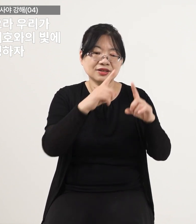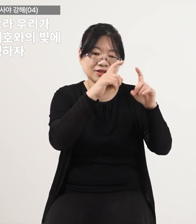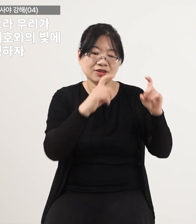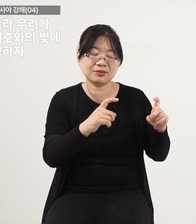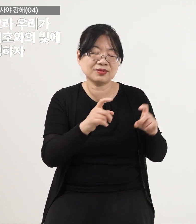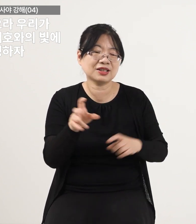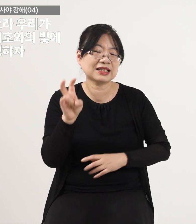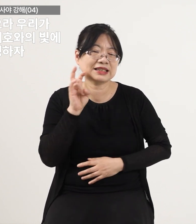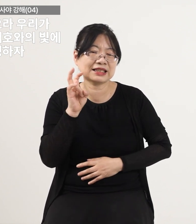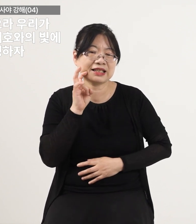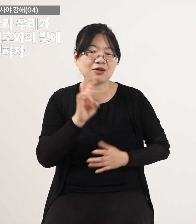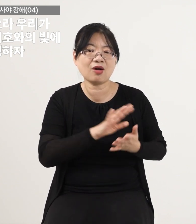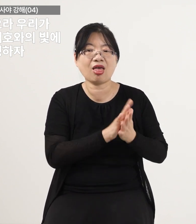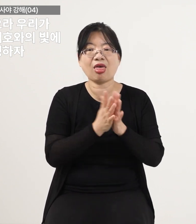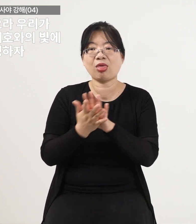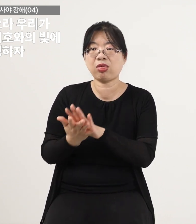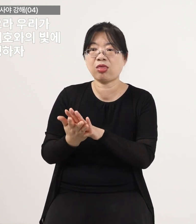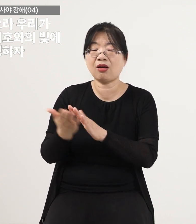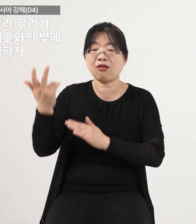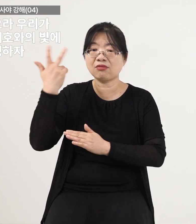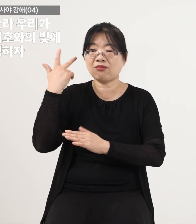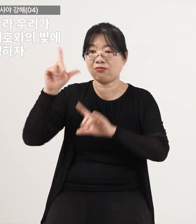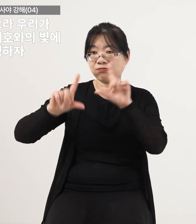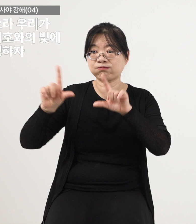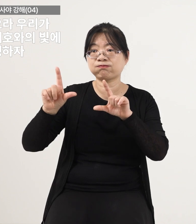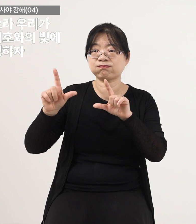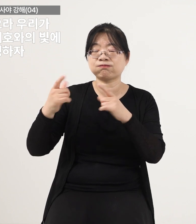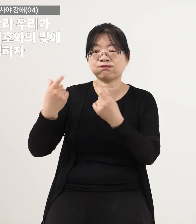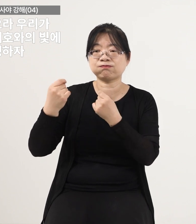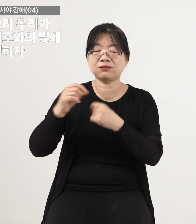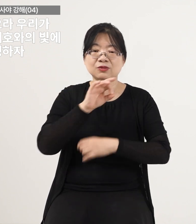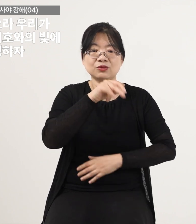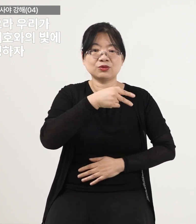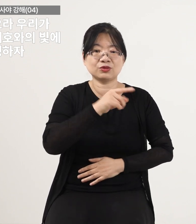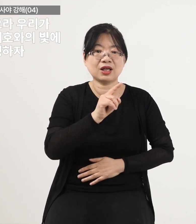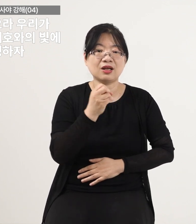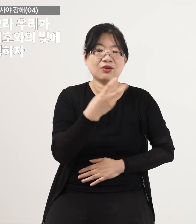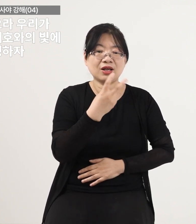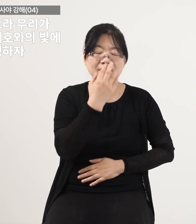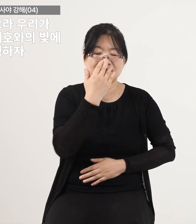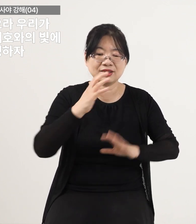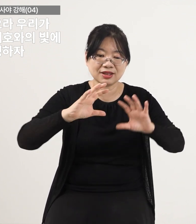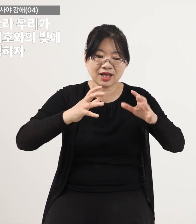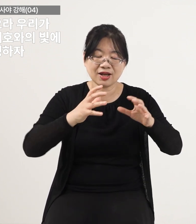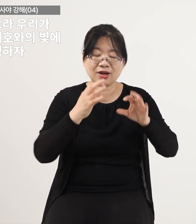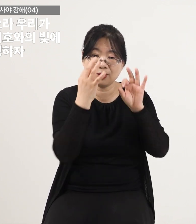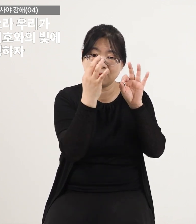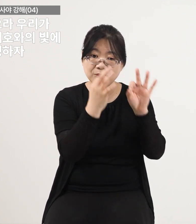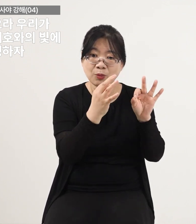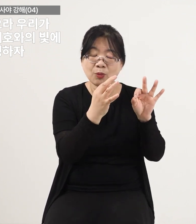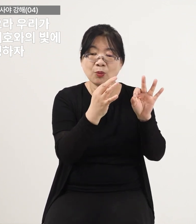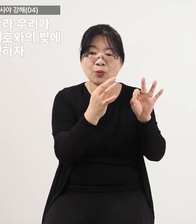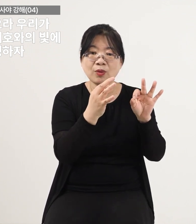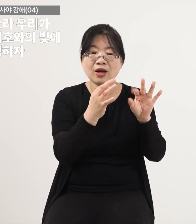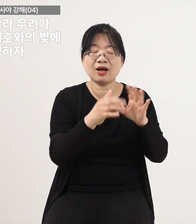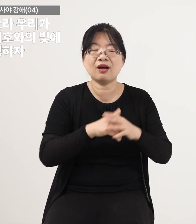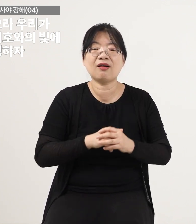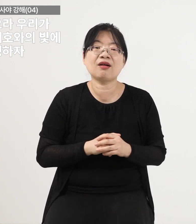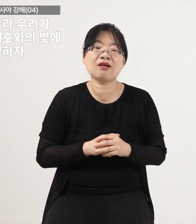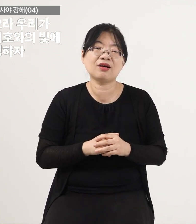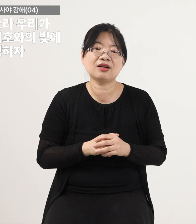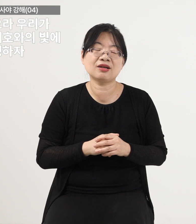우리 지난주 현실이었죠. 유다와 예루살렘이 빠진